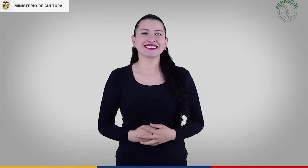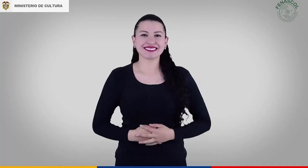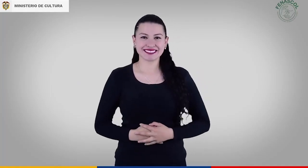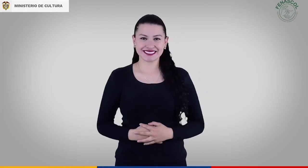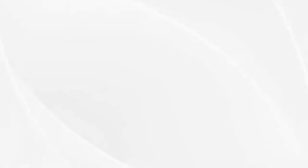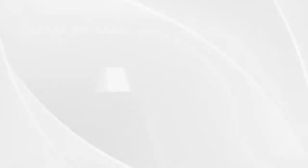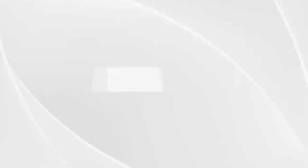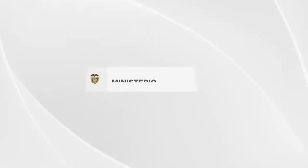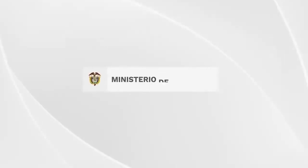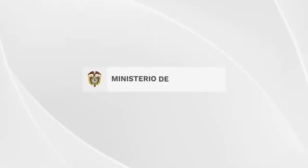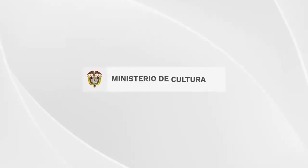Bienvenidos